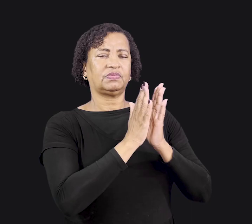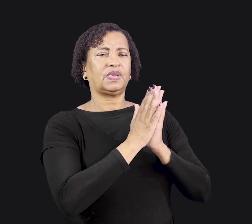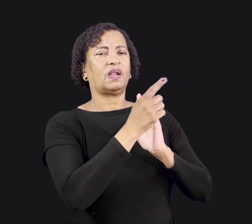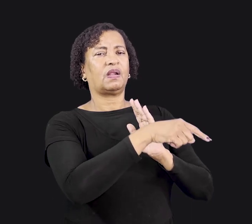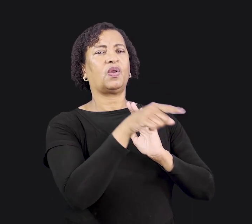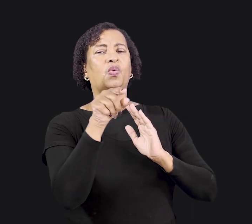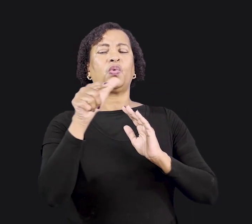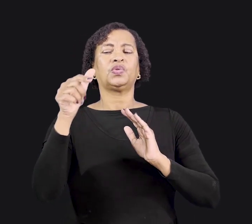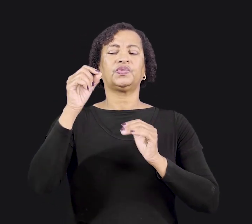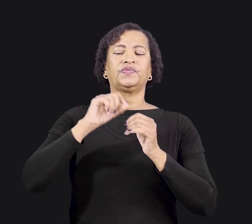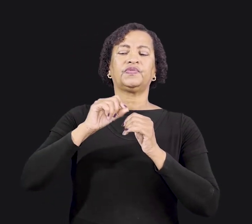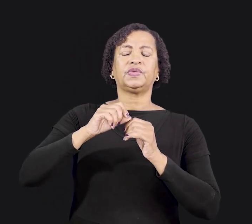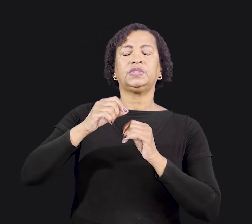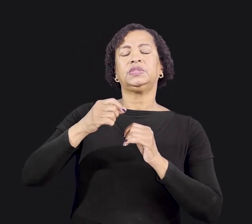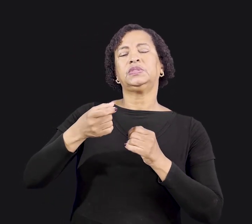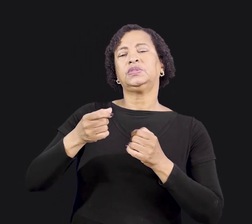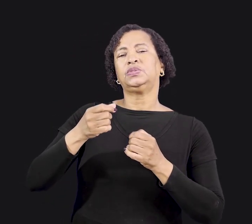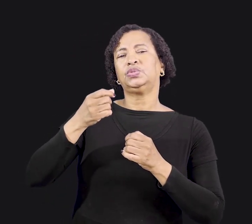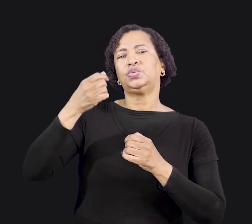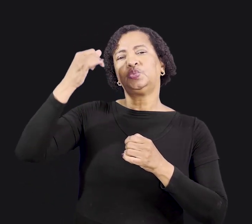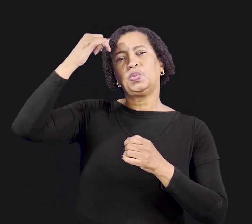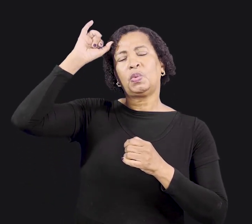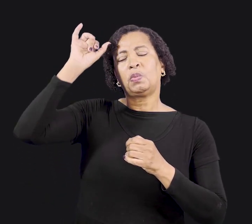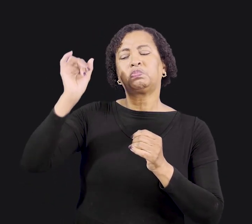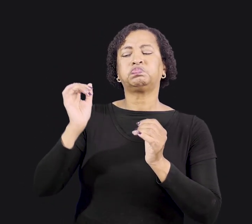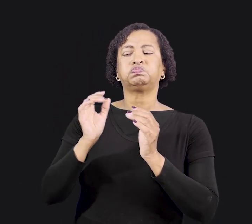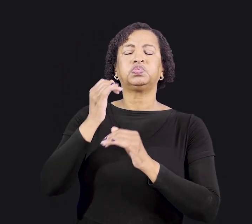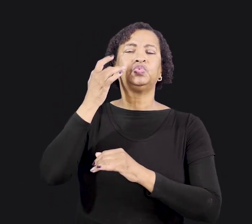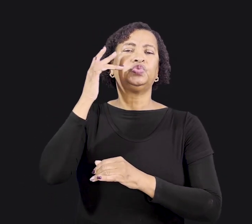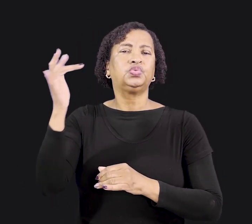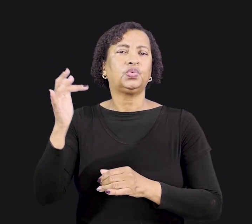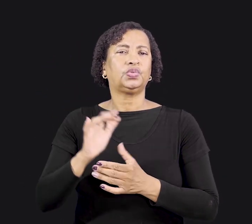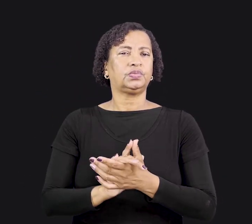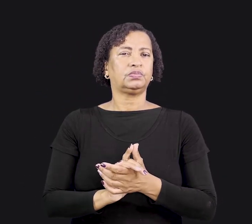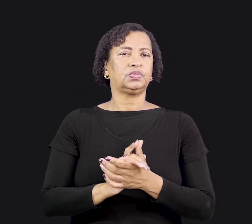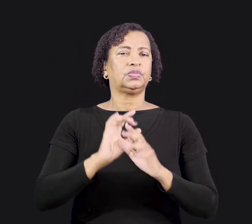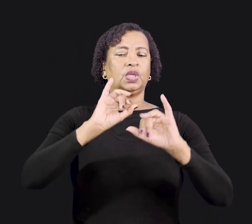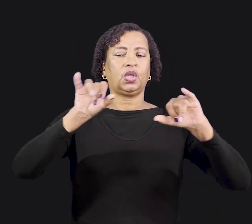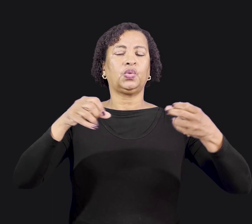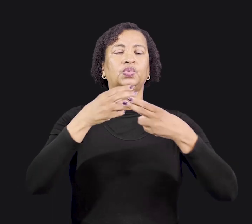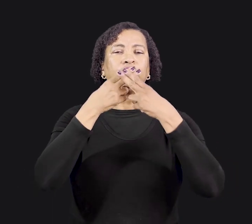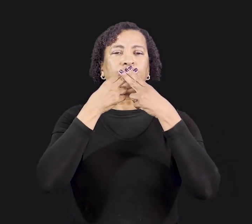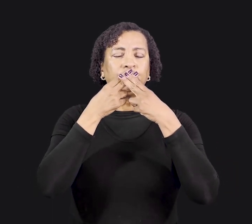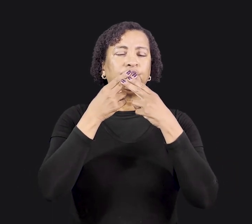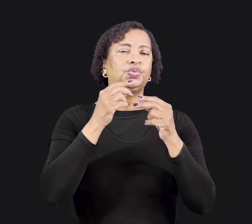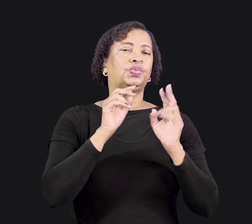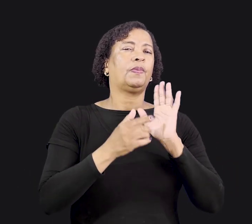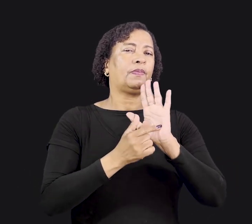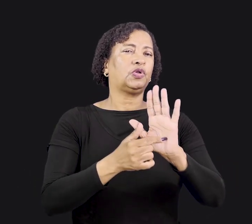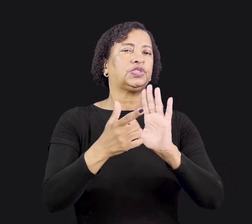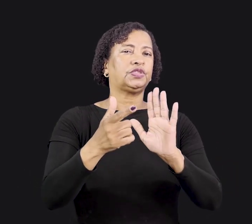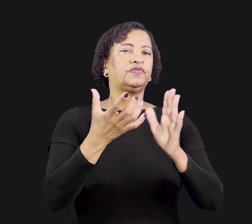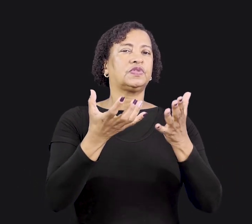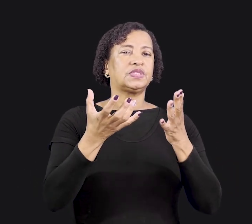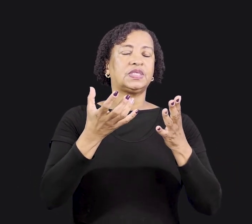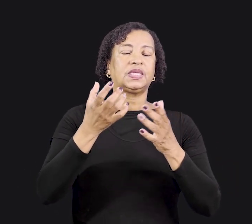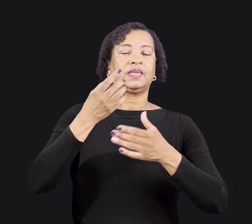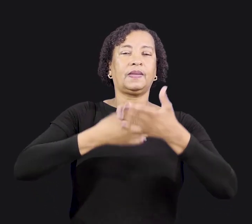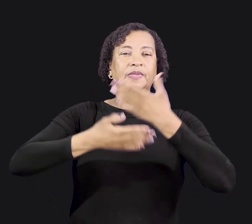jejum representa que você quer uma palavra da parte de Deus mais do que quer comer. O jejum no Novo Testamento é uma